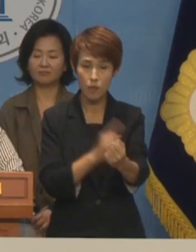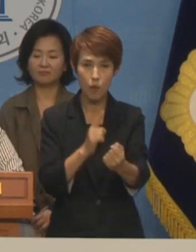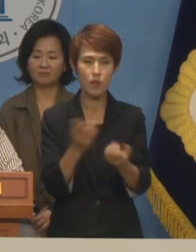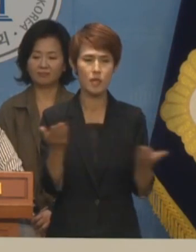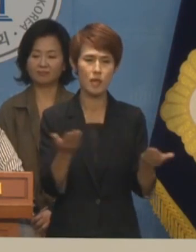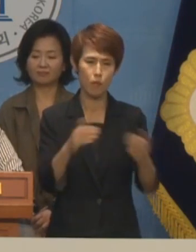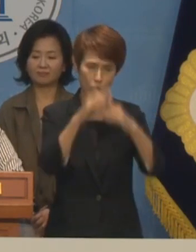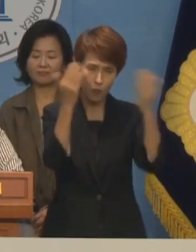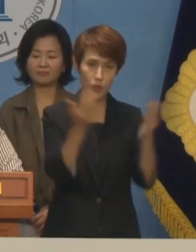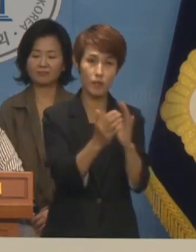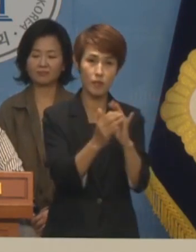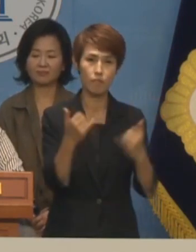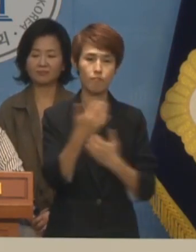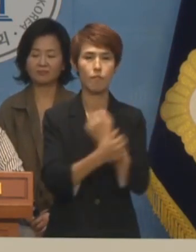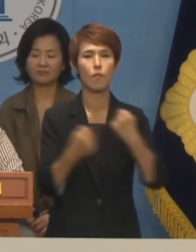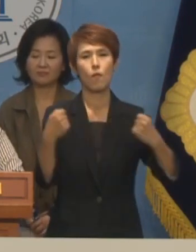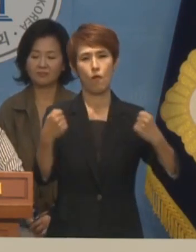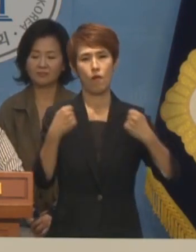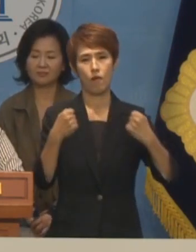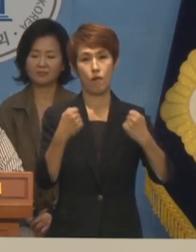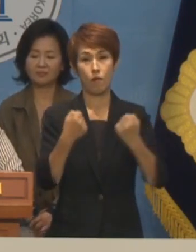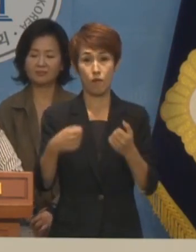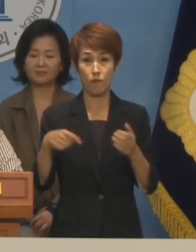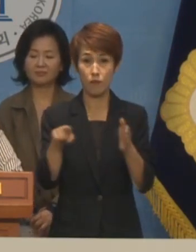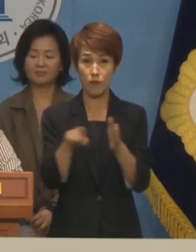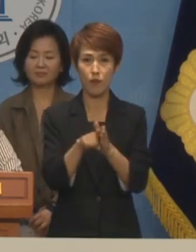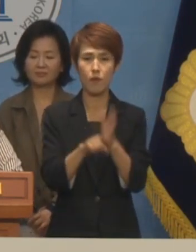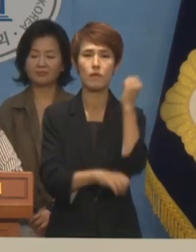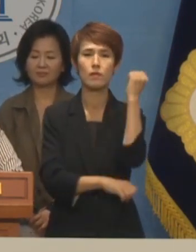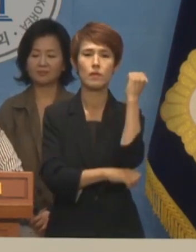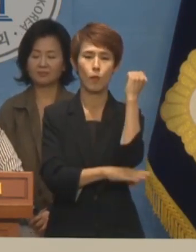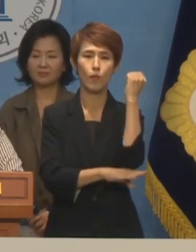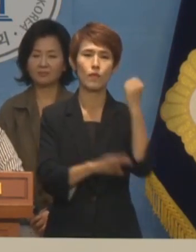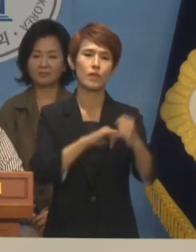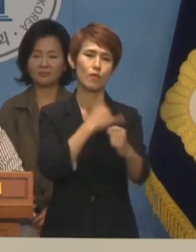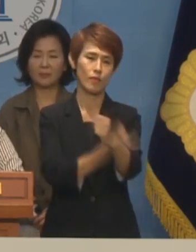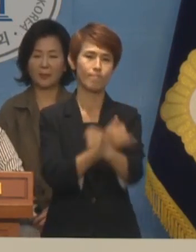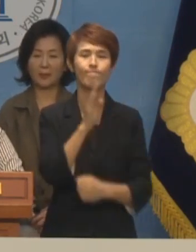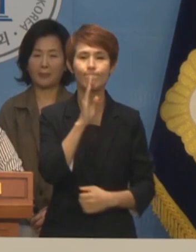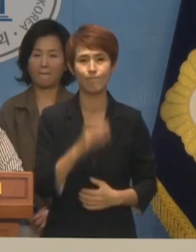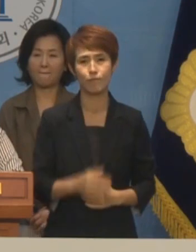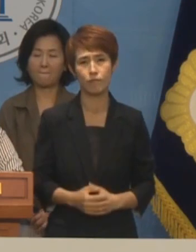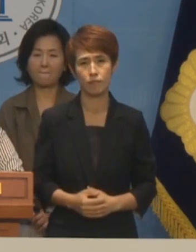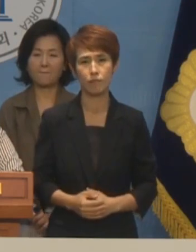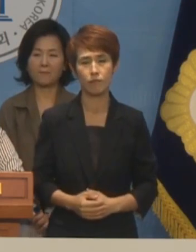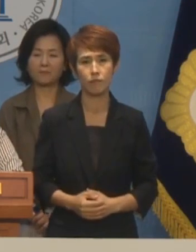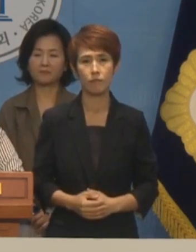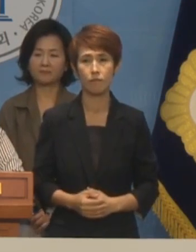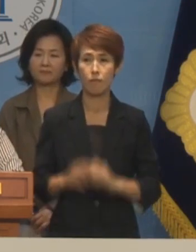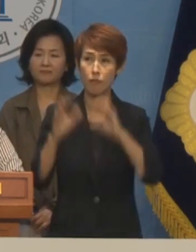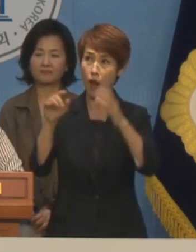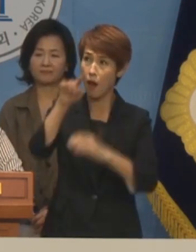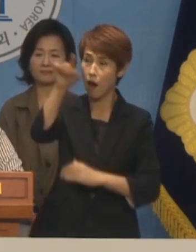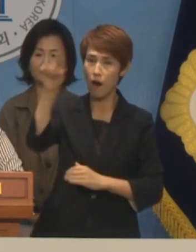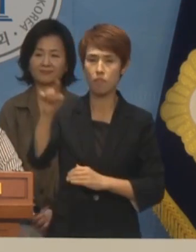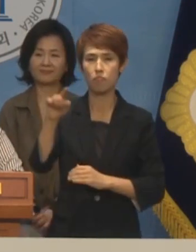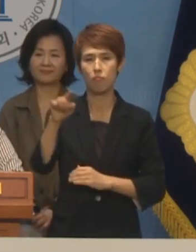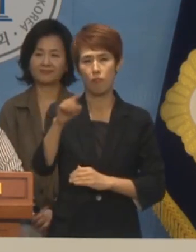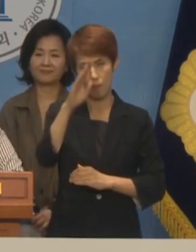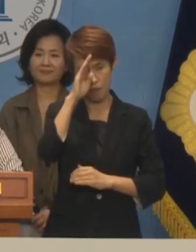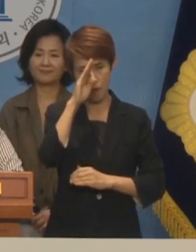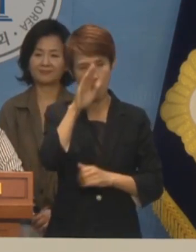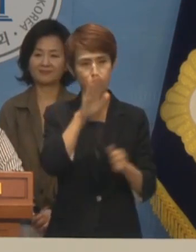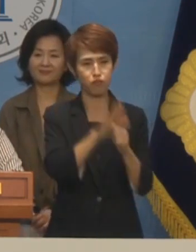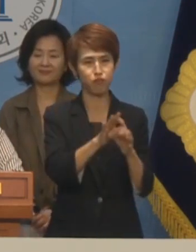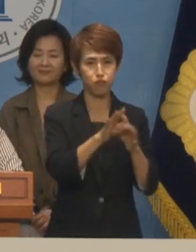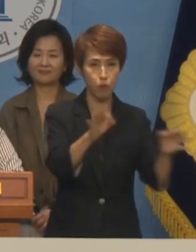모든 사람들의 건강을 지키기 위한 기본적 인권입니다. 많은 나라들이 상병수당과